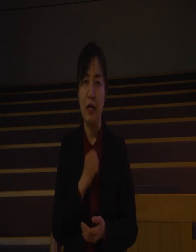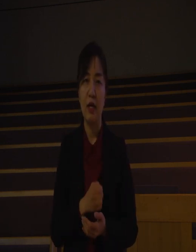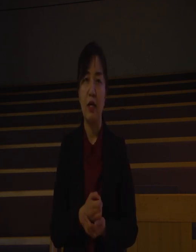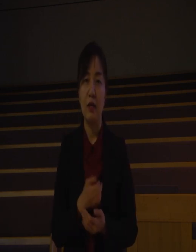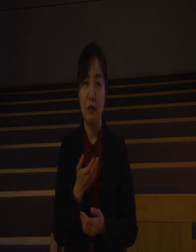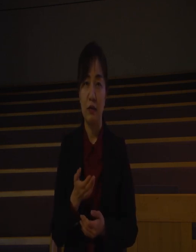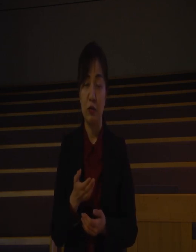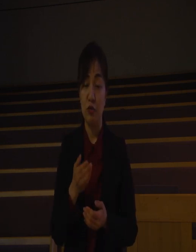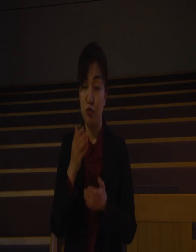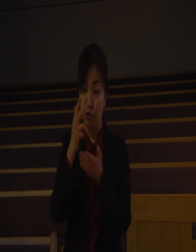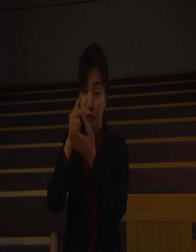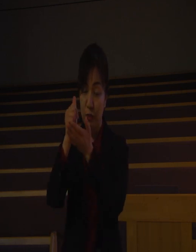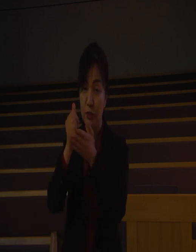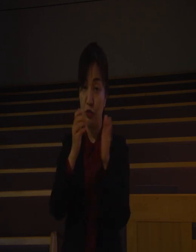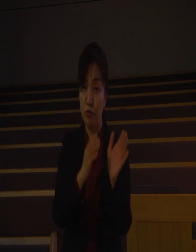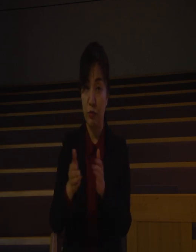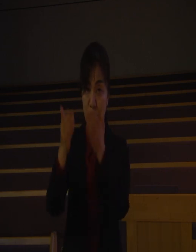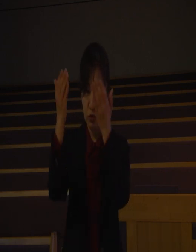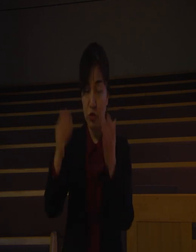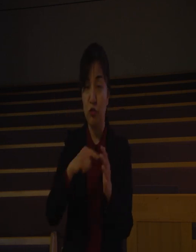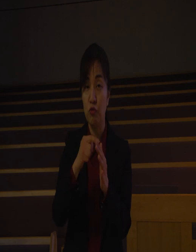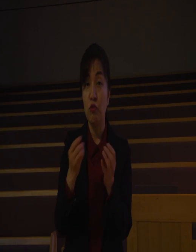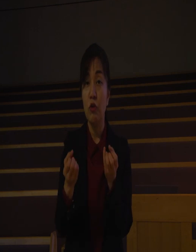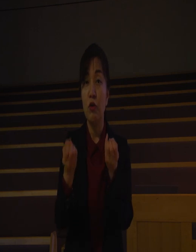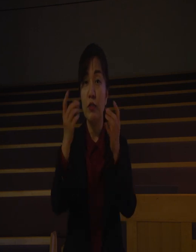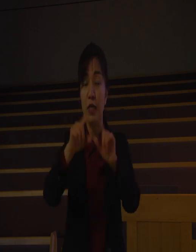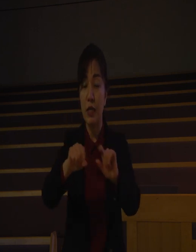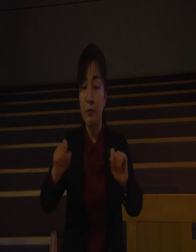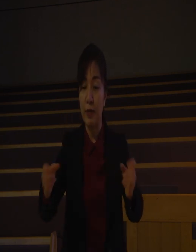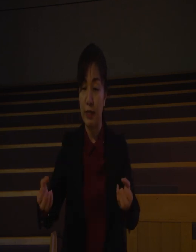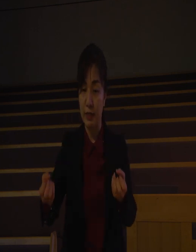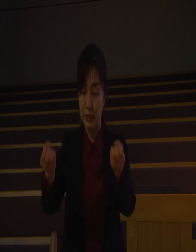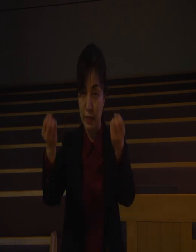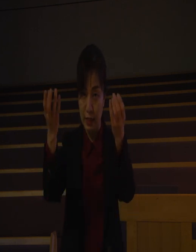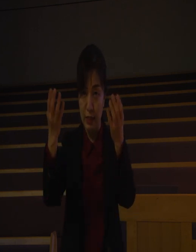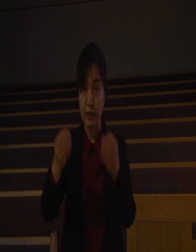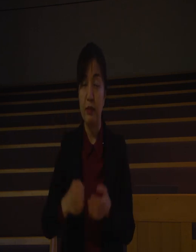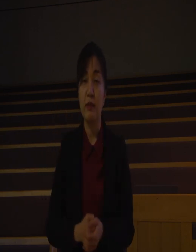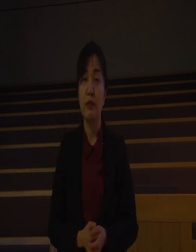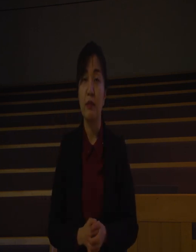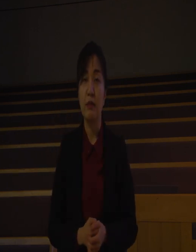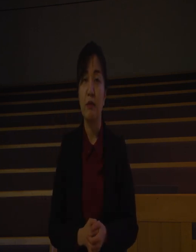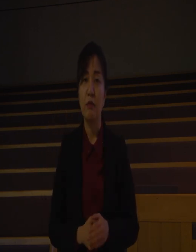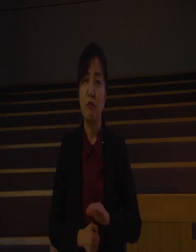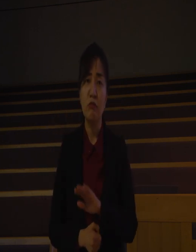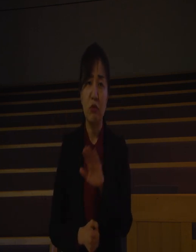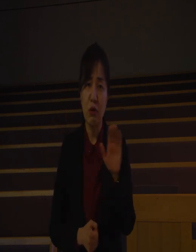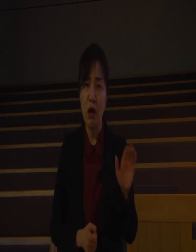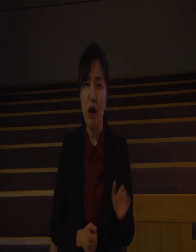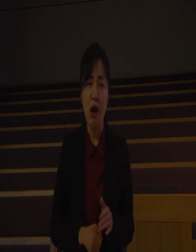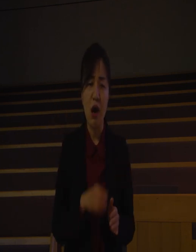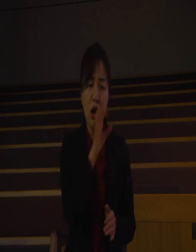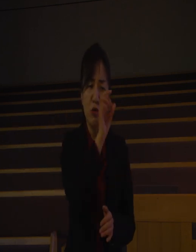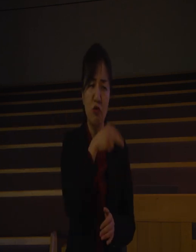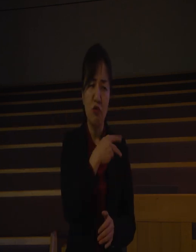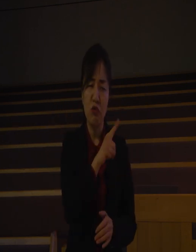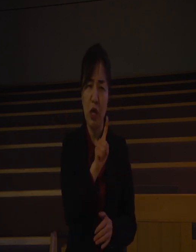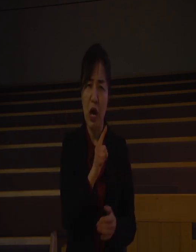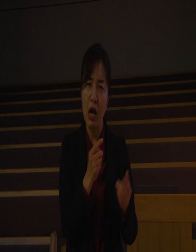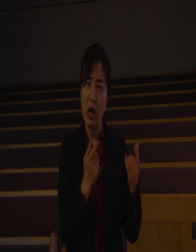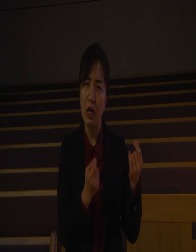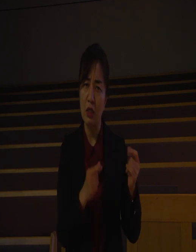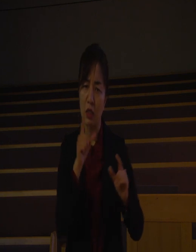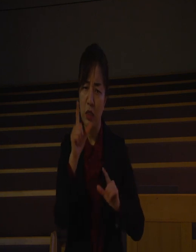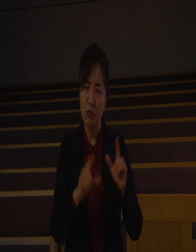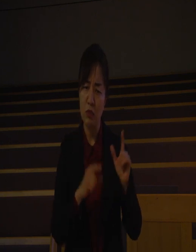주님이 마련해 주신 유월절 그 만찬 자리에도 있지만 우리가 얼마나 이 가룟 유다와